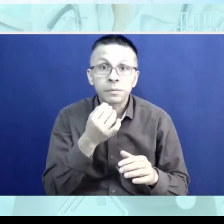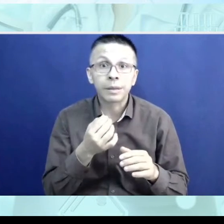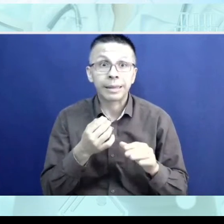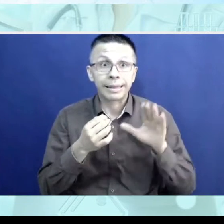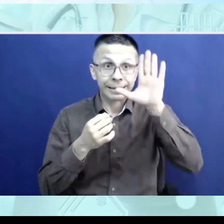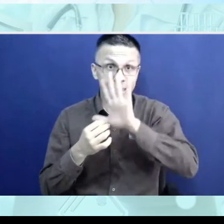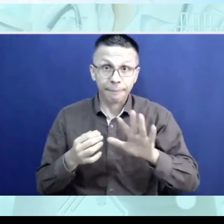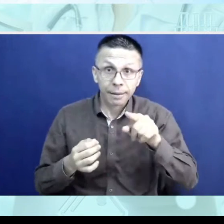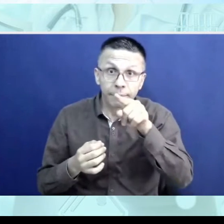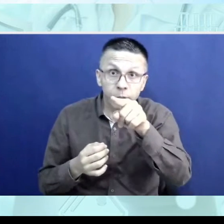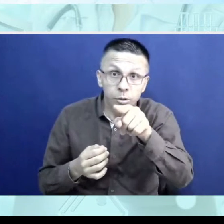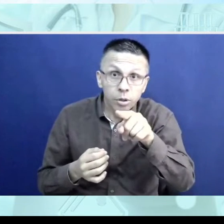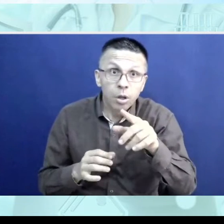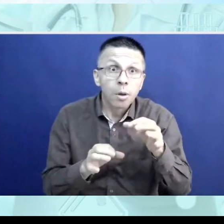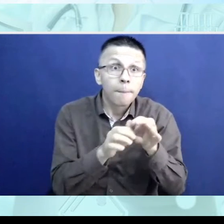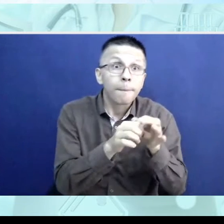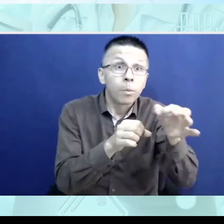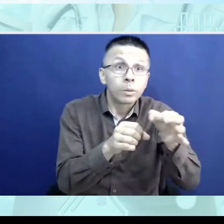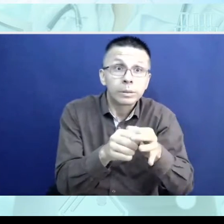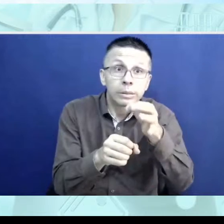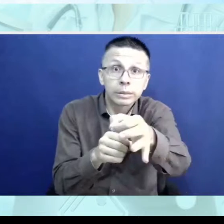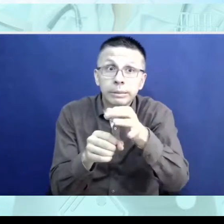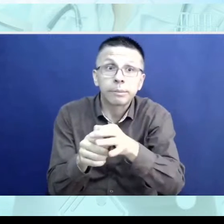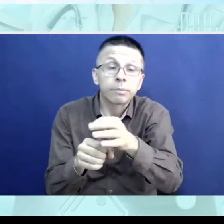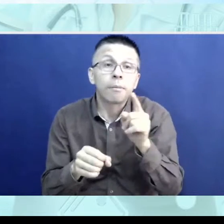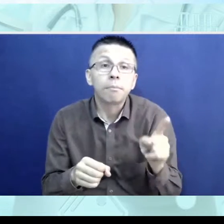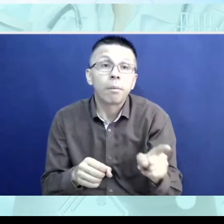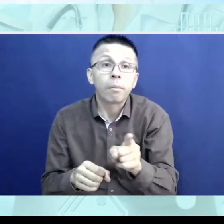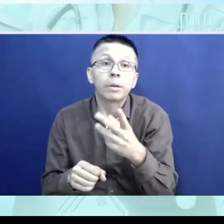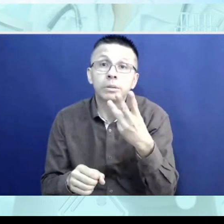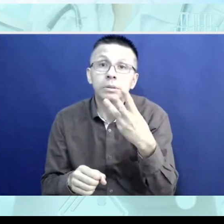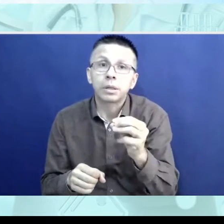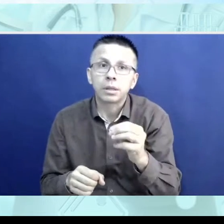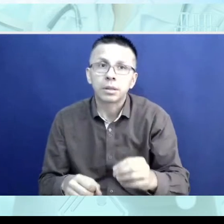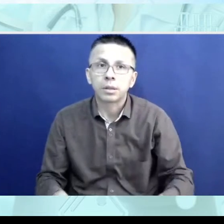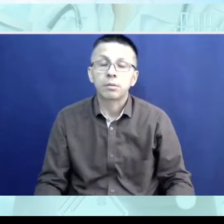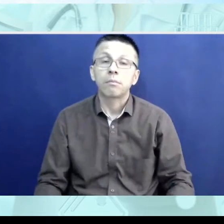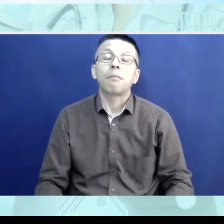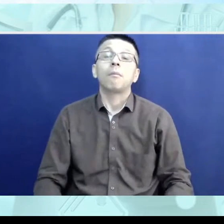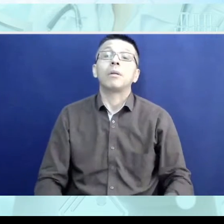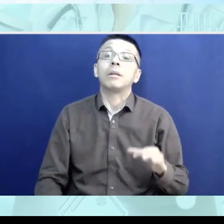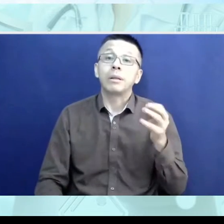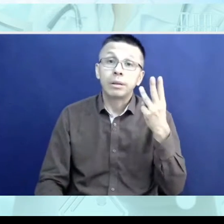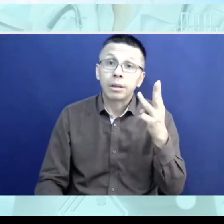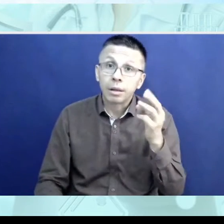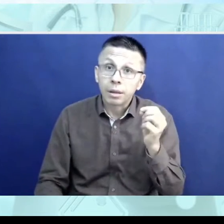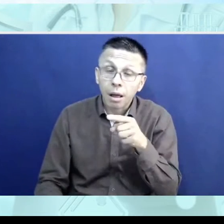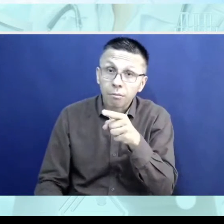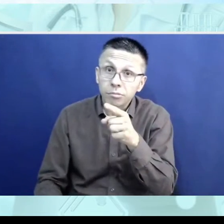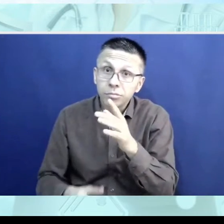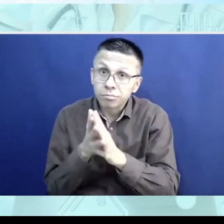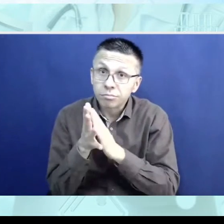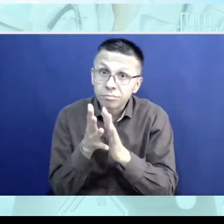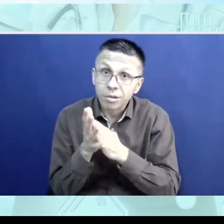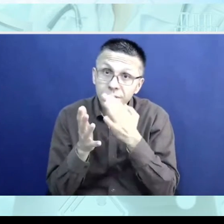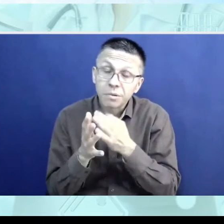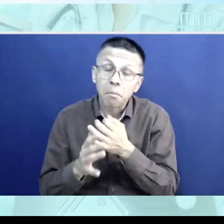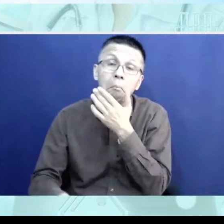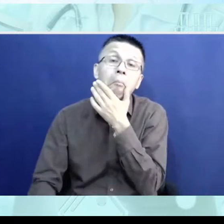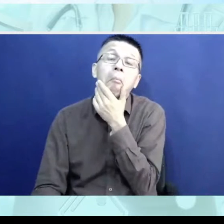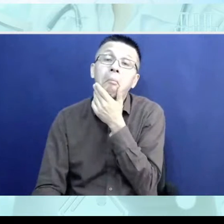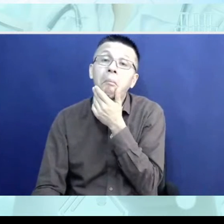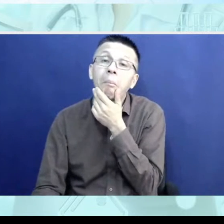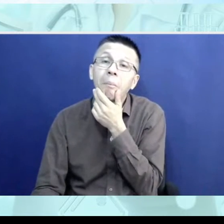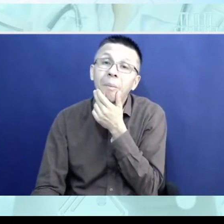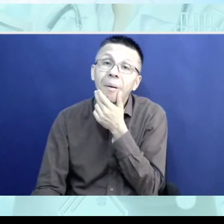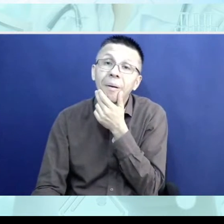municipios. 30 municipios. Esto 30 es, municipios. Y es interesante lo que usted está participando porque estas son, como decíamos